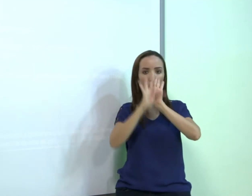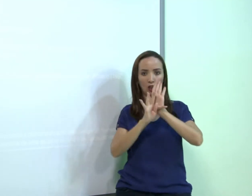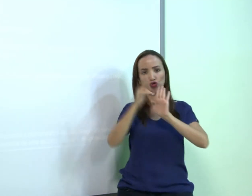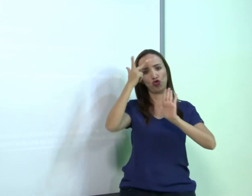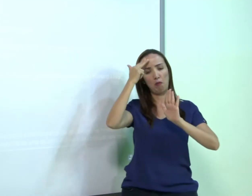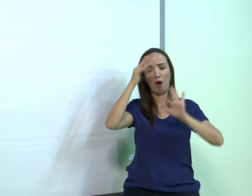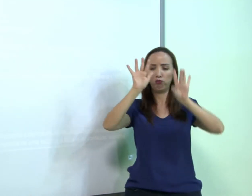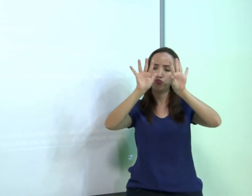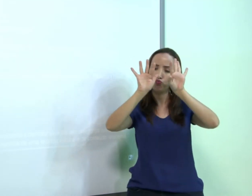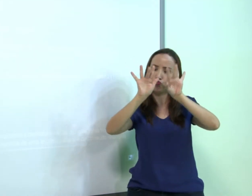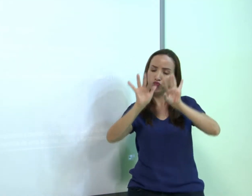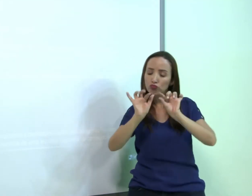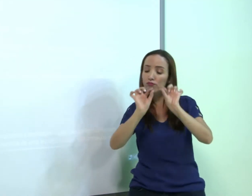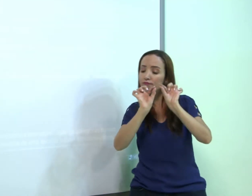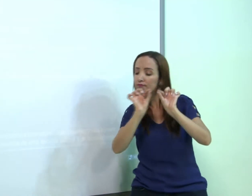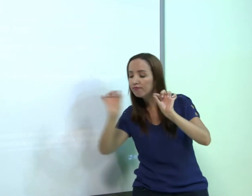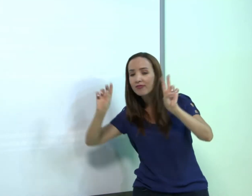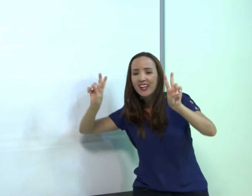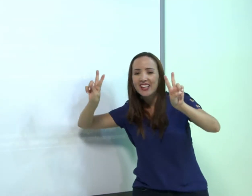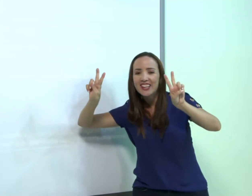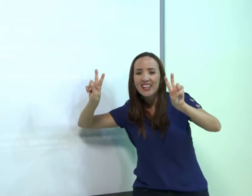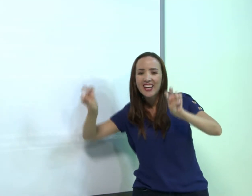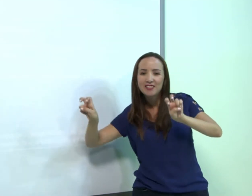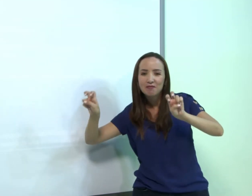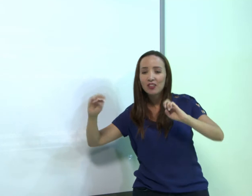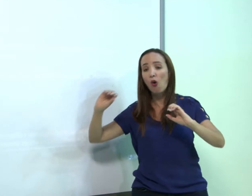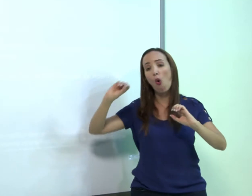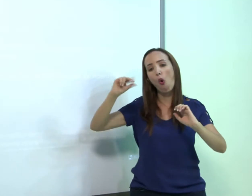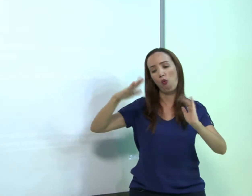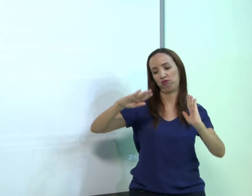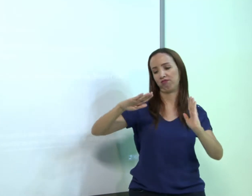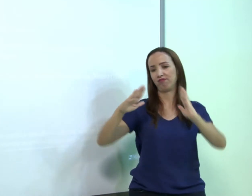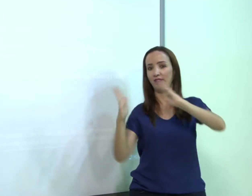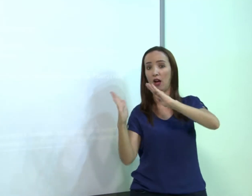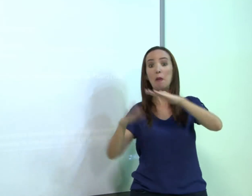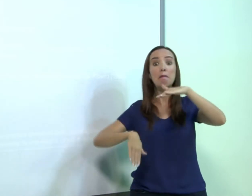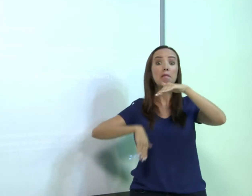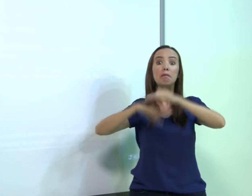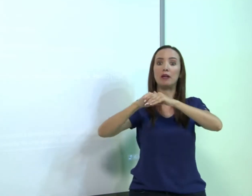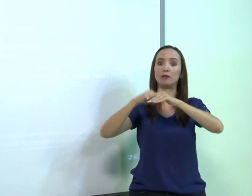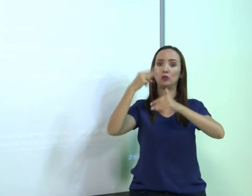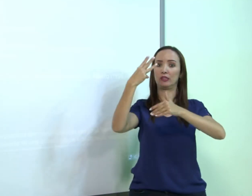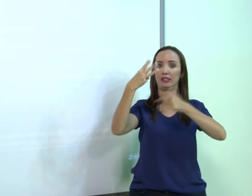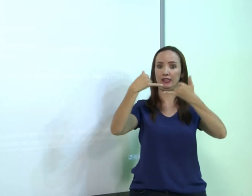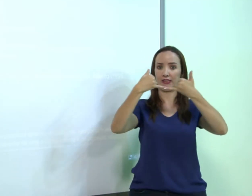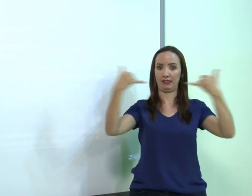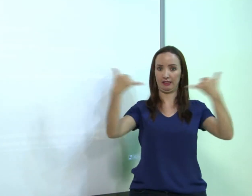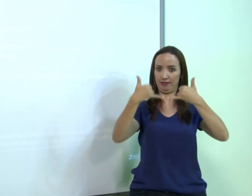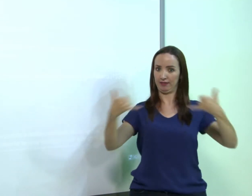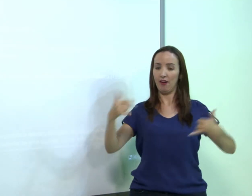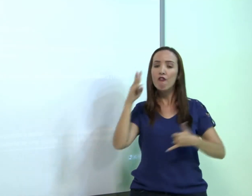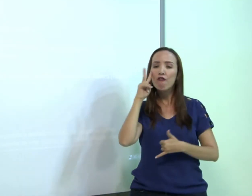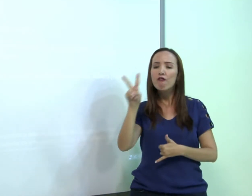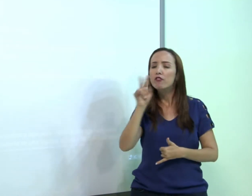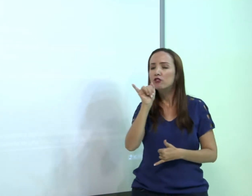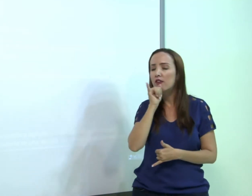ela é um texto normal, entre aspas, ou itálico, no máximo 3